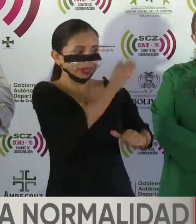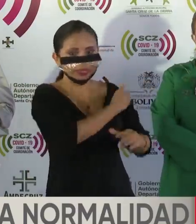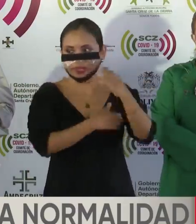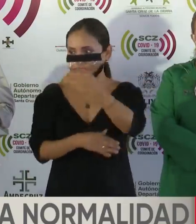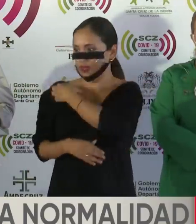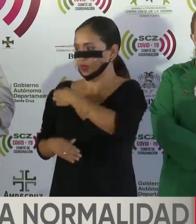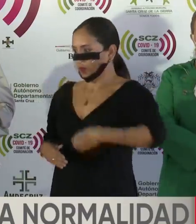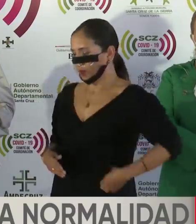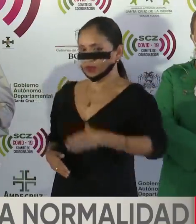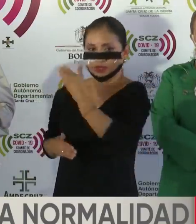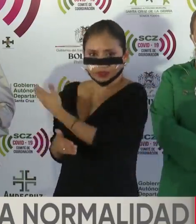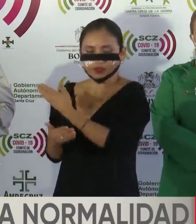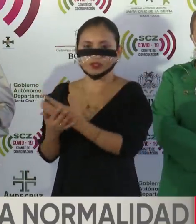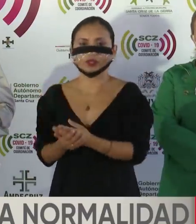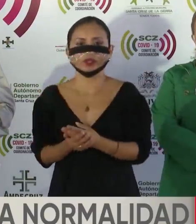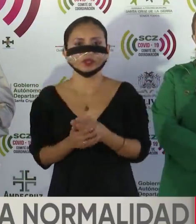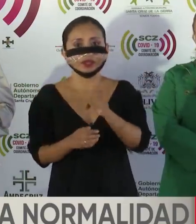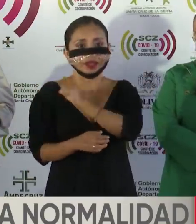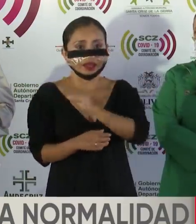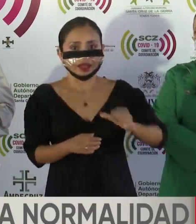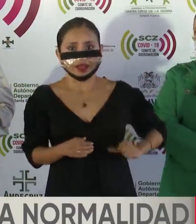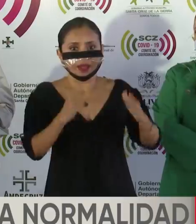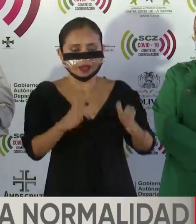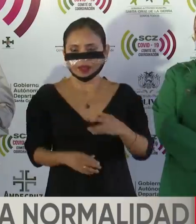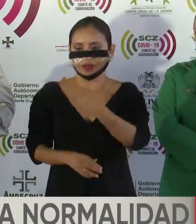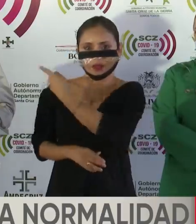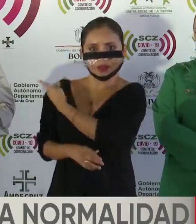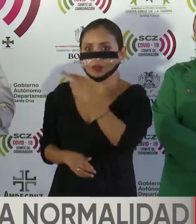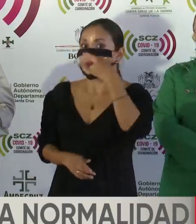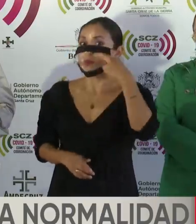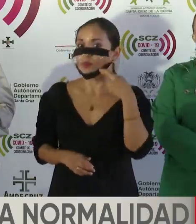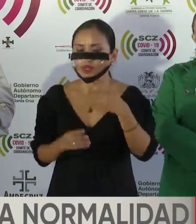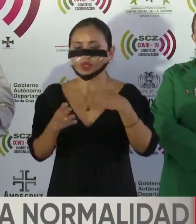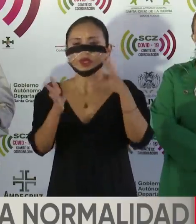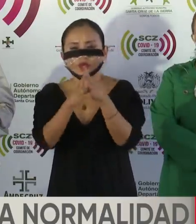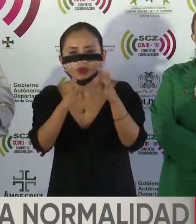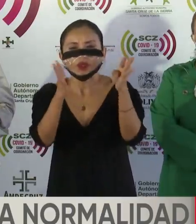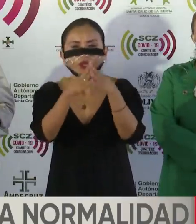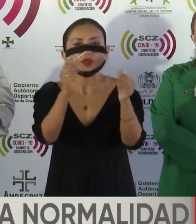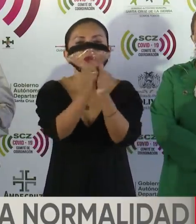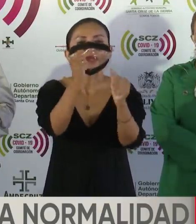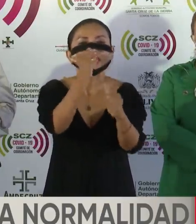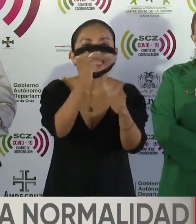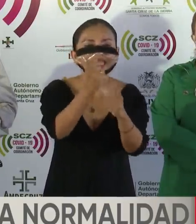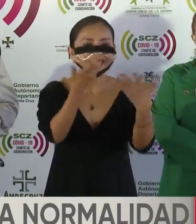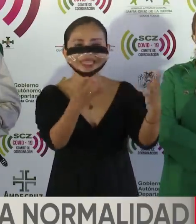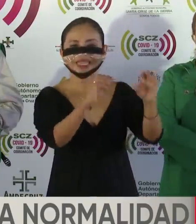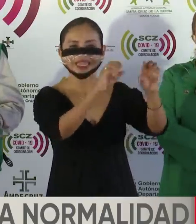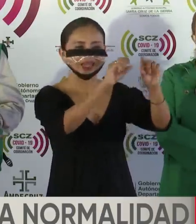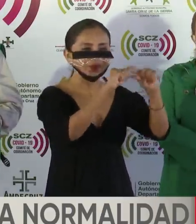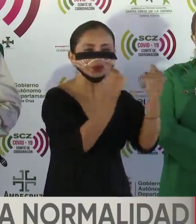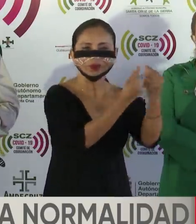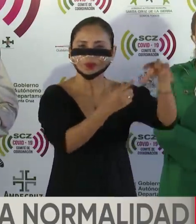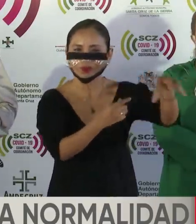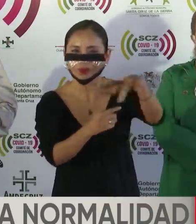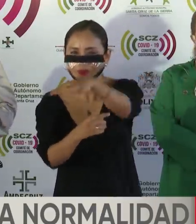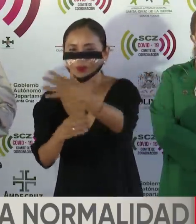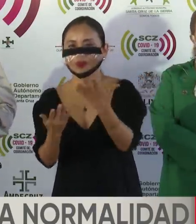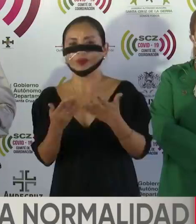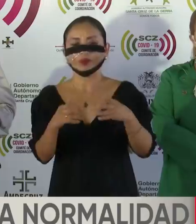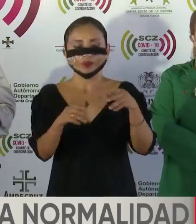la gobernación, la señora Angélica, mi persona, reuniones con dirigentes institucionales